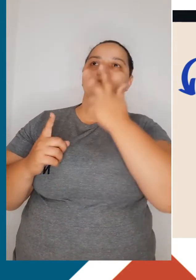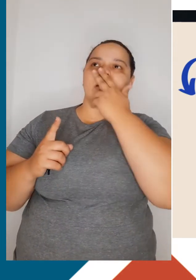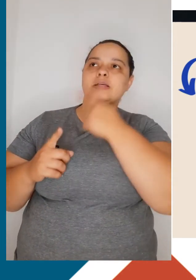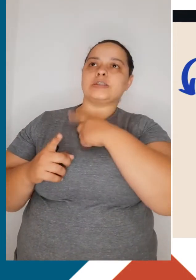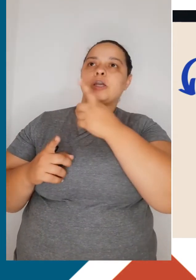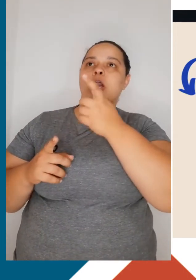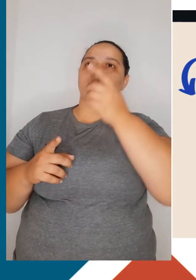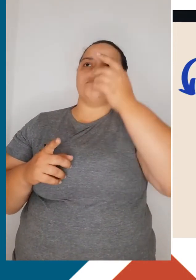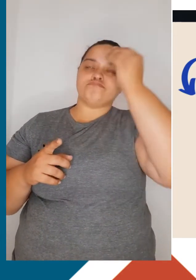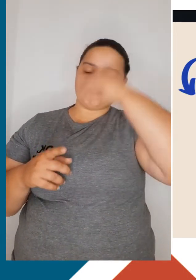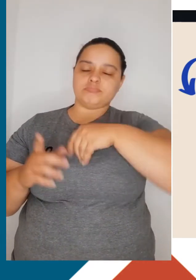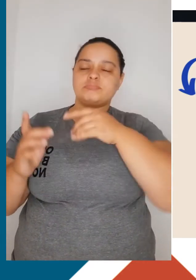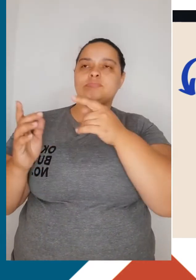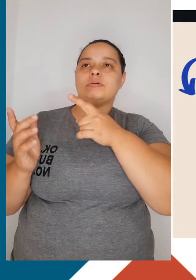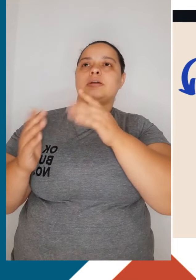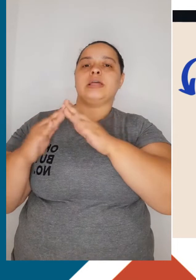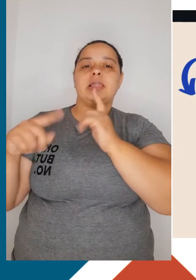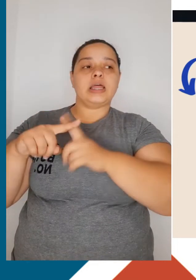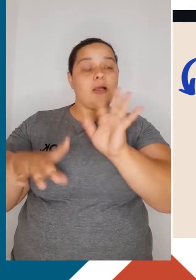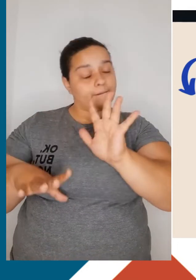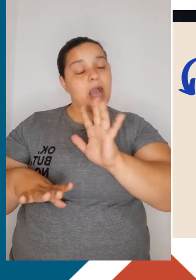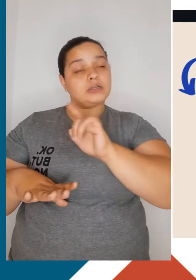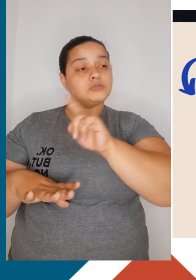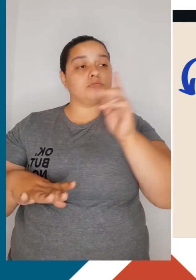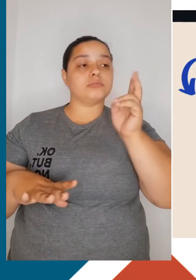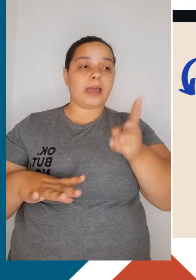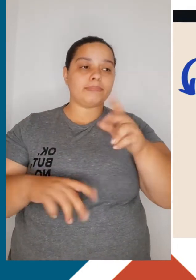antirreligiosos, mas eles defendiam que a esfera